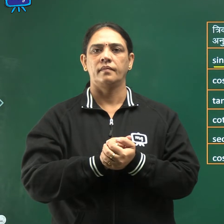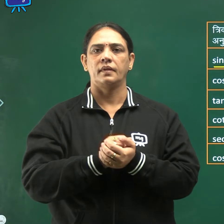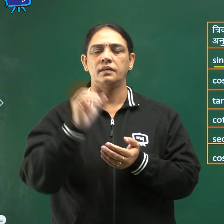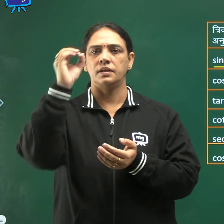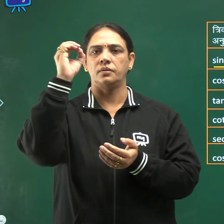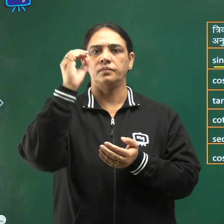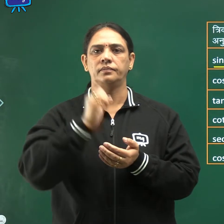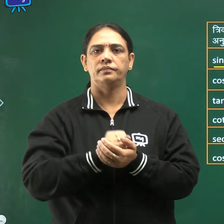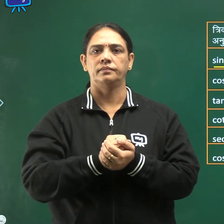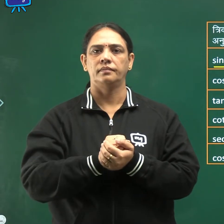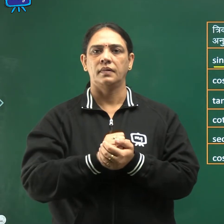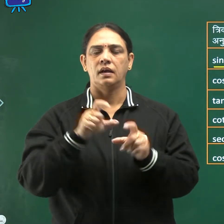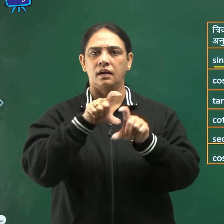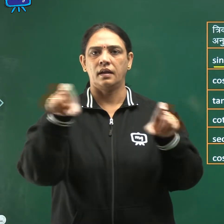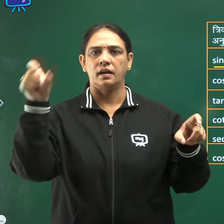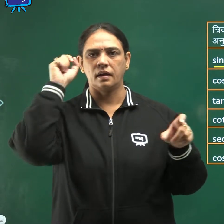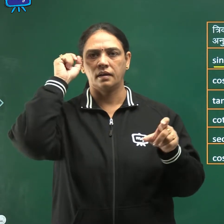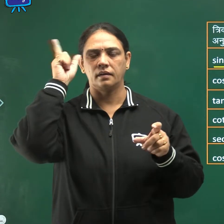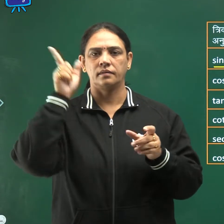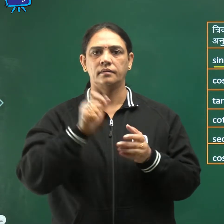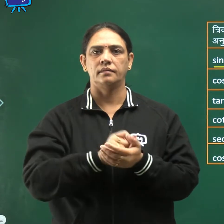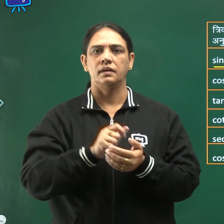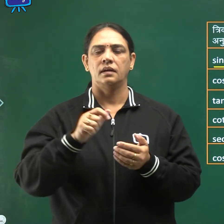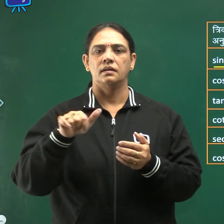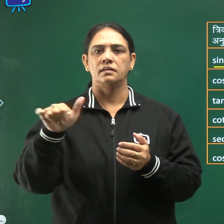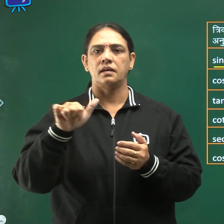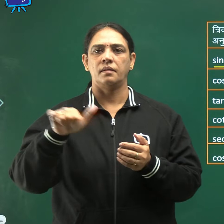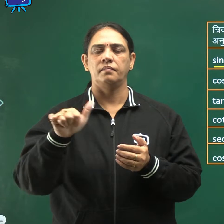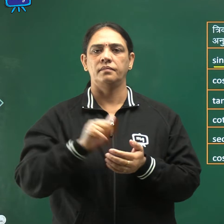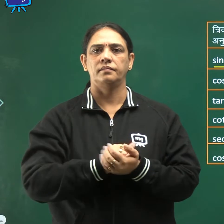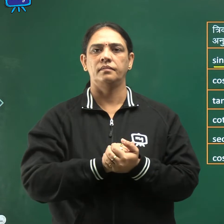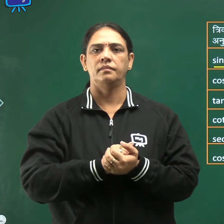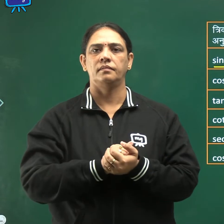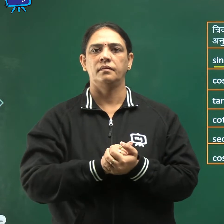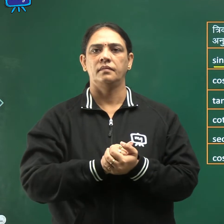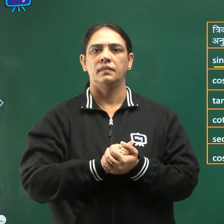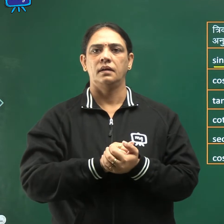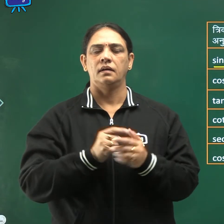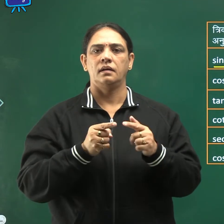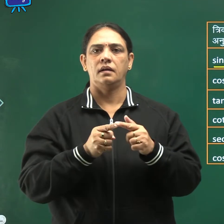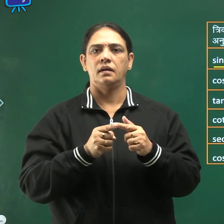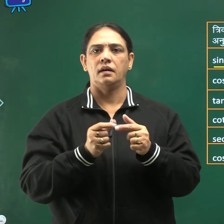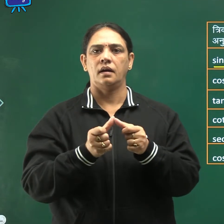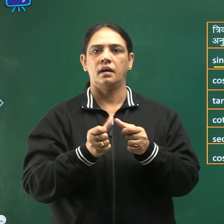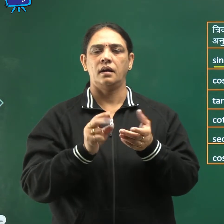0। समझ आ गया? ऐसे ही टेन 30 डिग्री